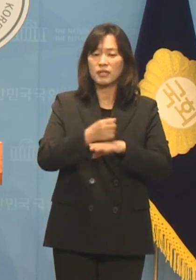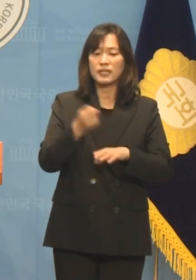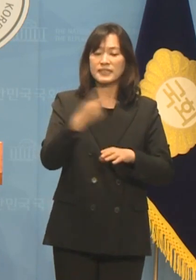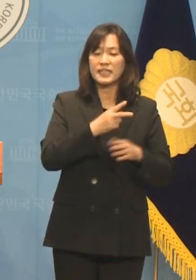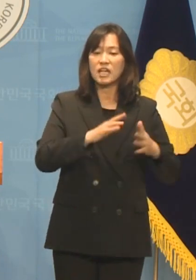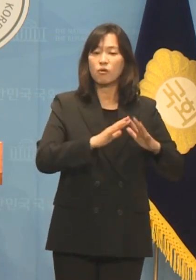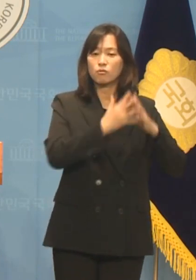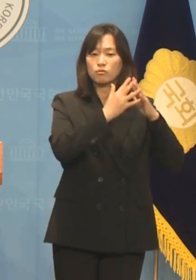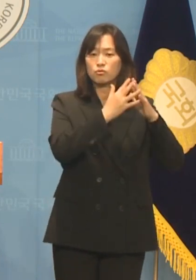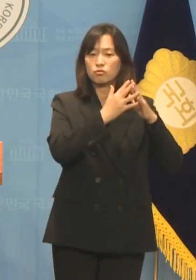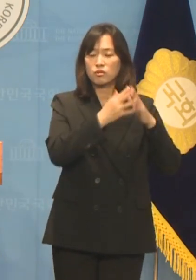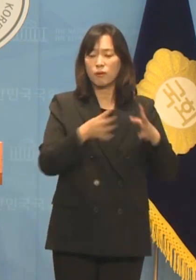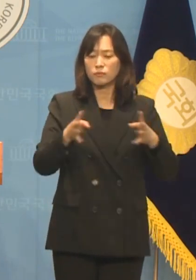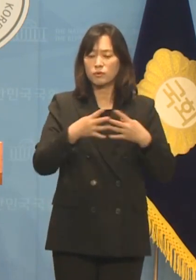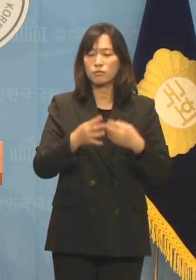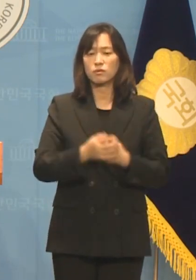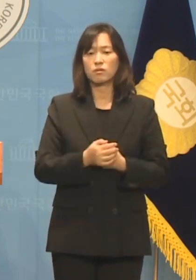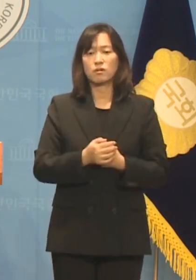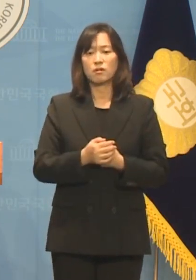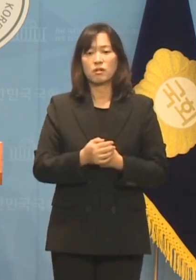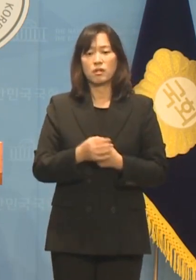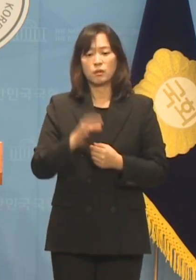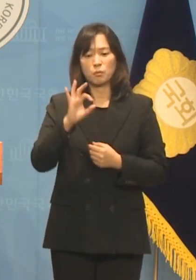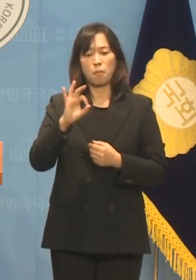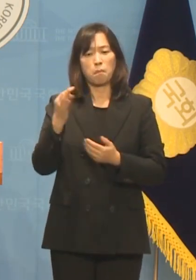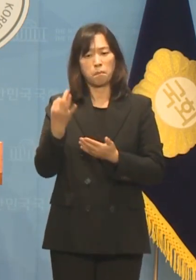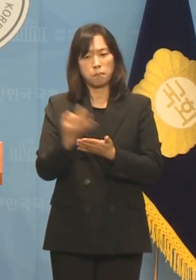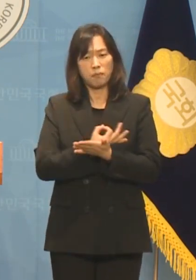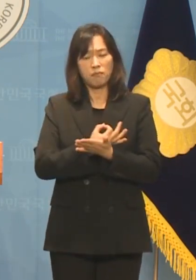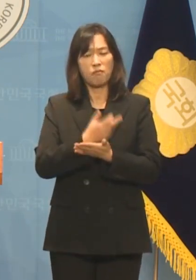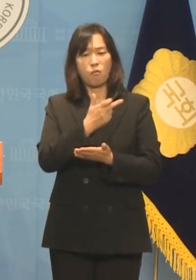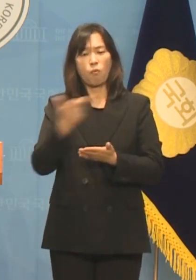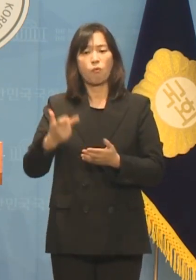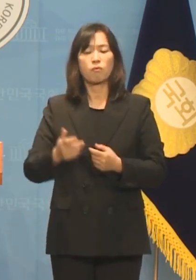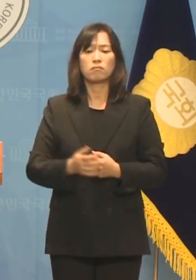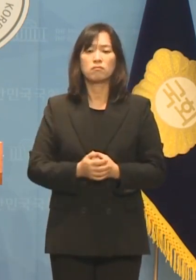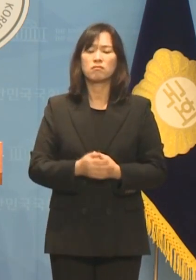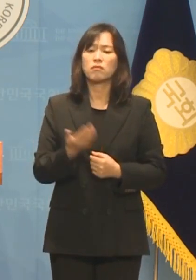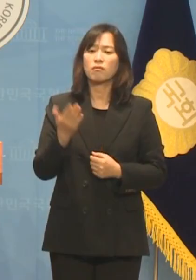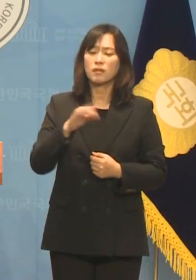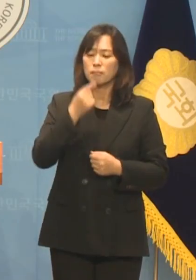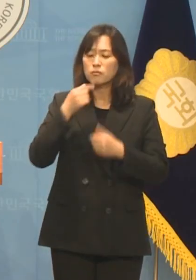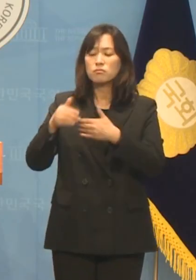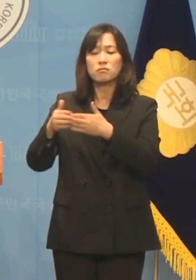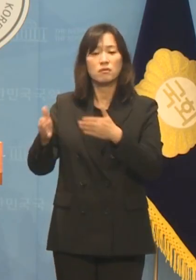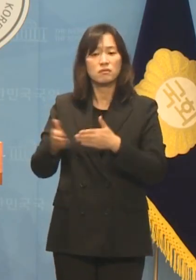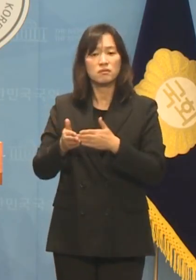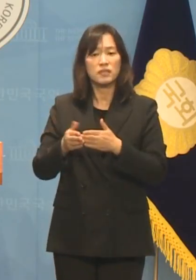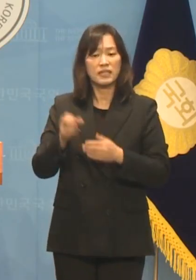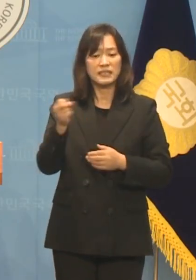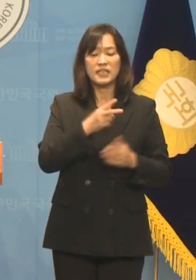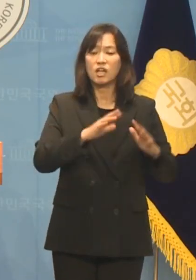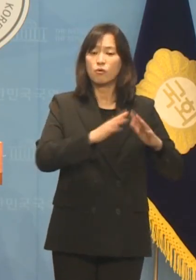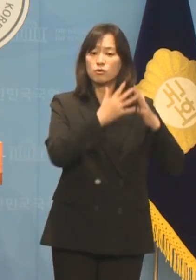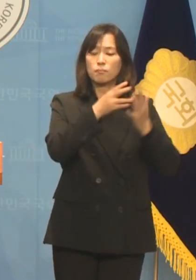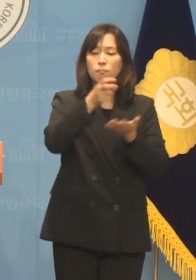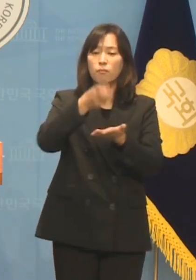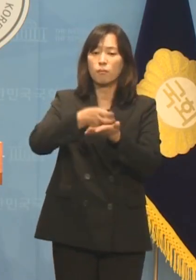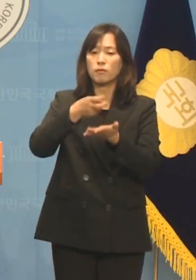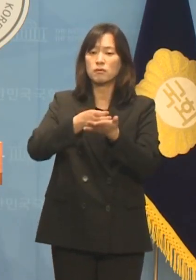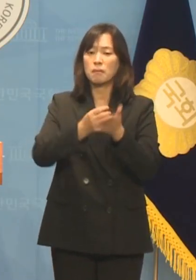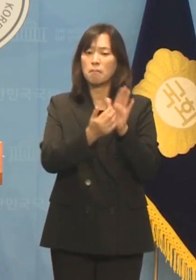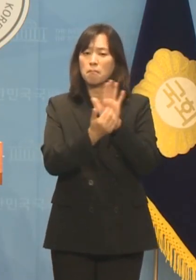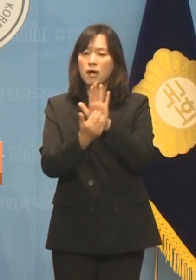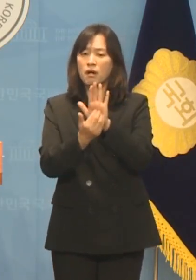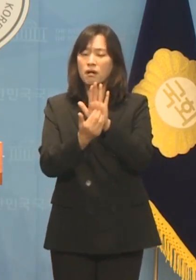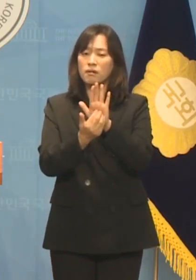재건축 확정으로 수십억 원의 시세 차익을 거두고 있습니다. 그런데 민주당은 재건축 법안을